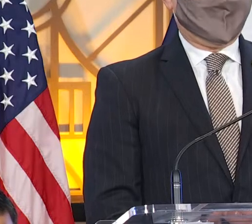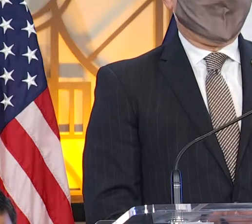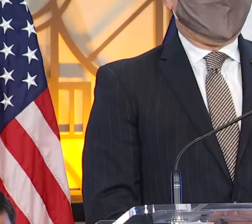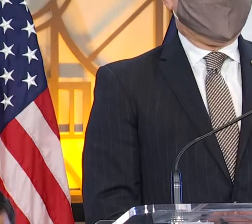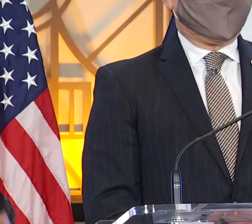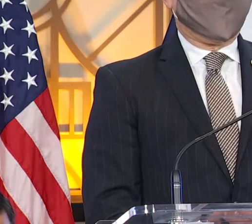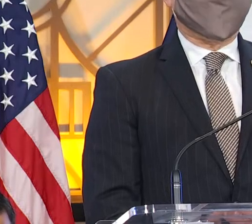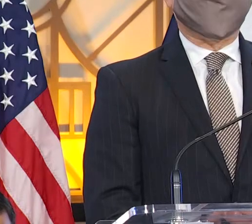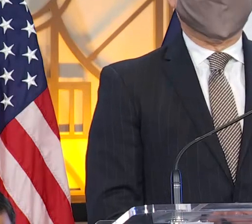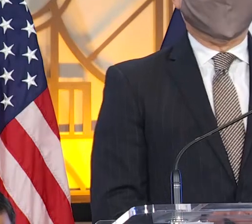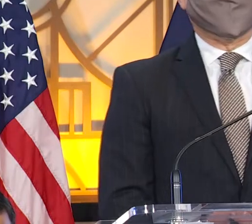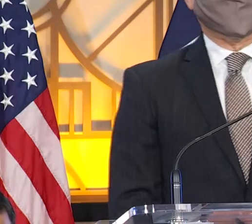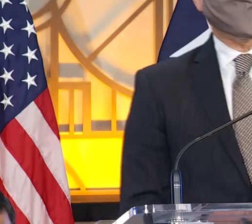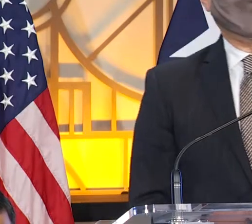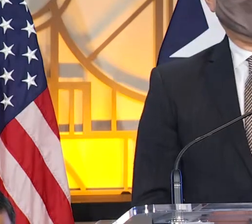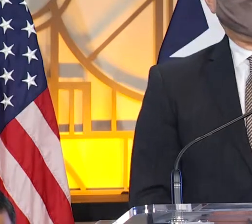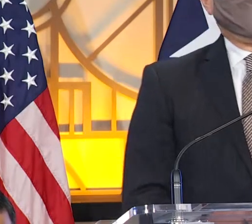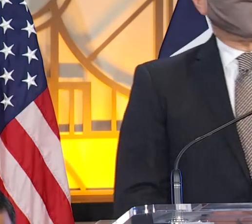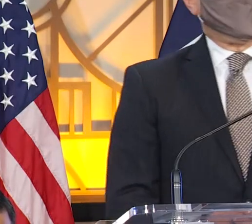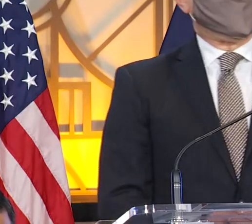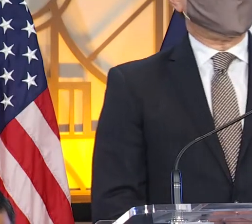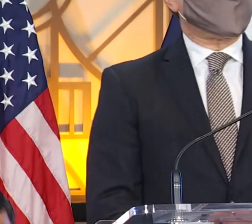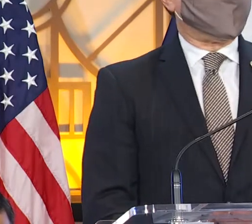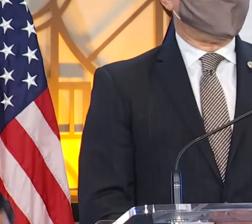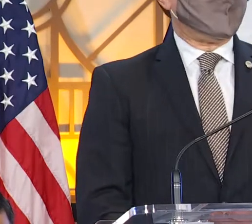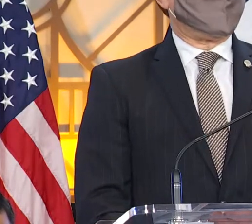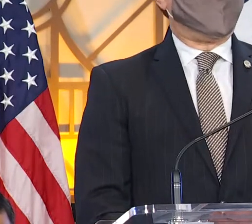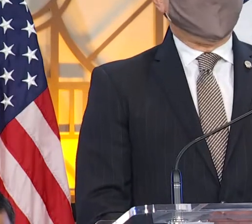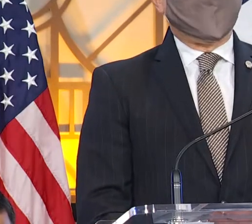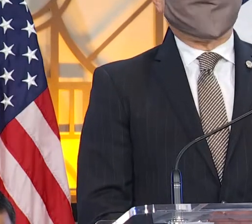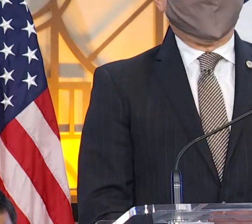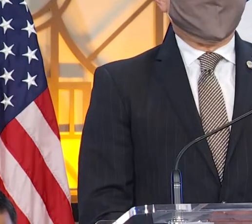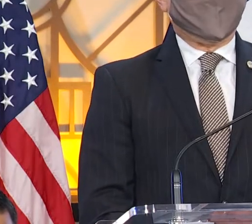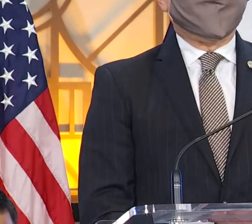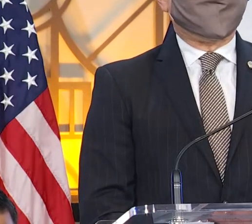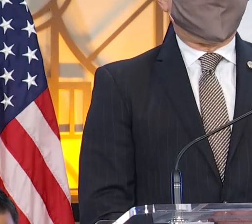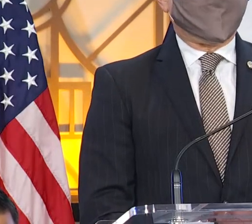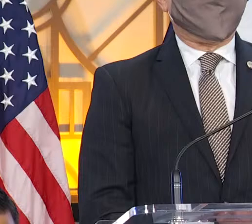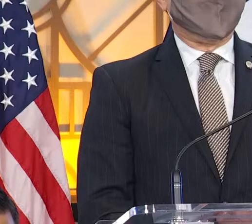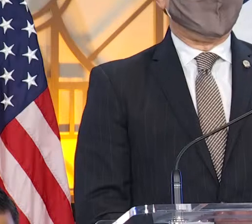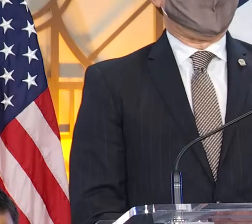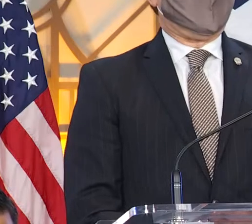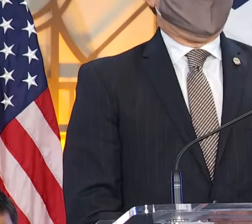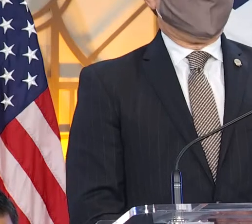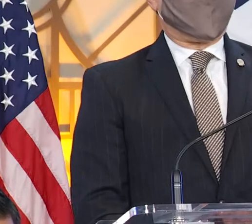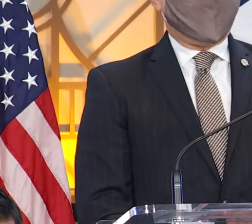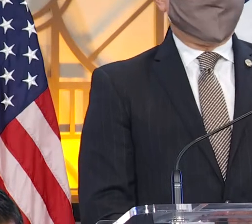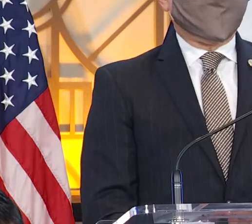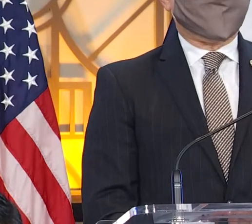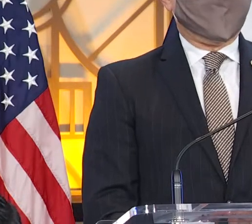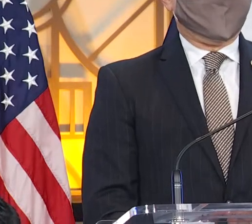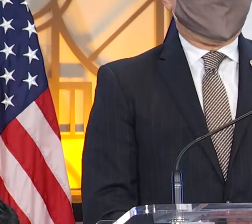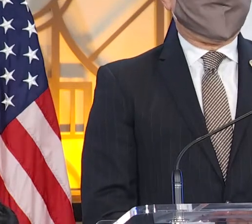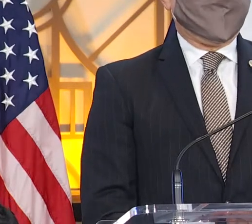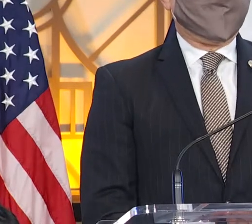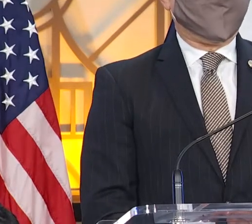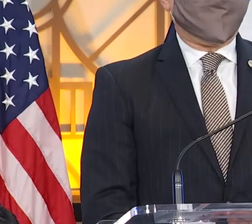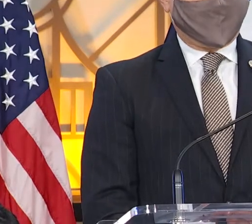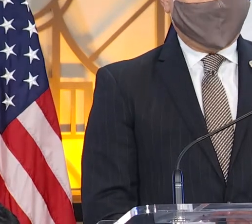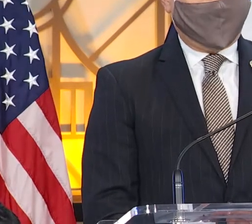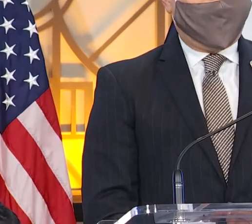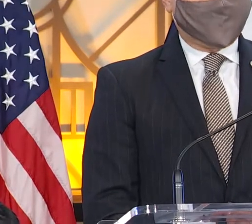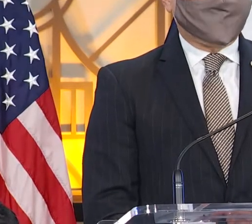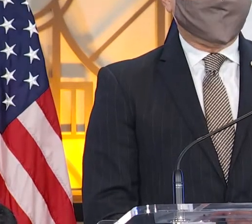programa al que los estudiantes de la ciudad de Houston pueden acceder ya en este momento. El programa está